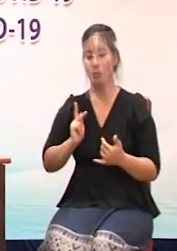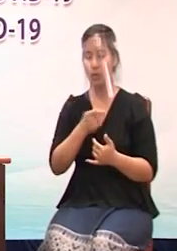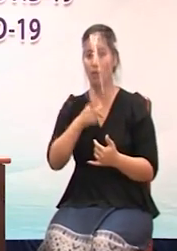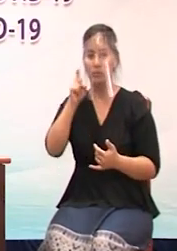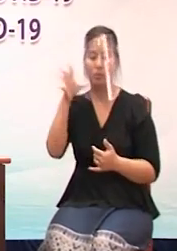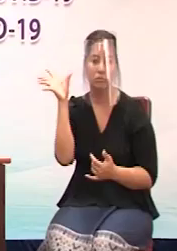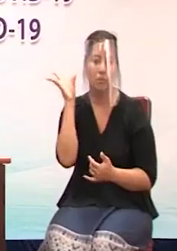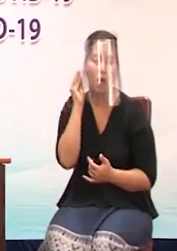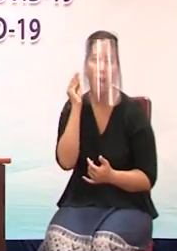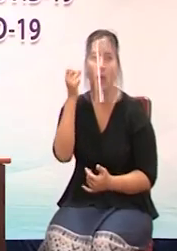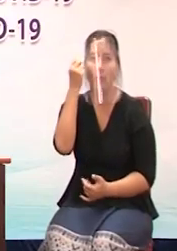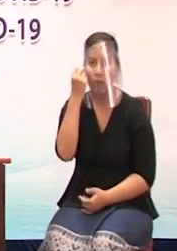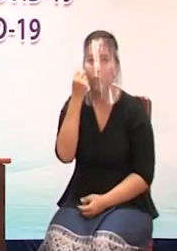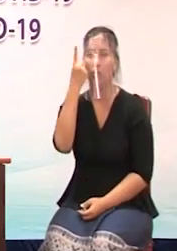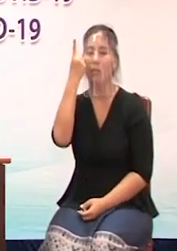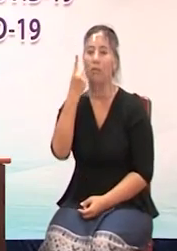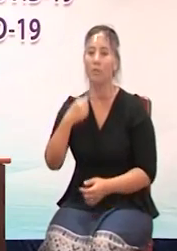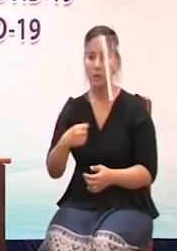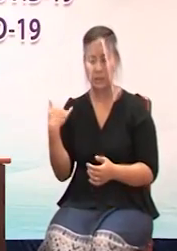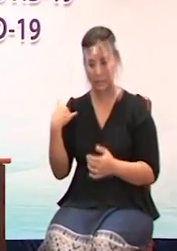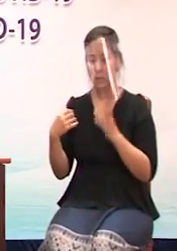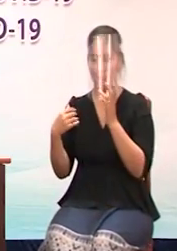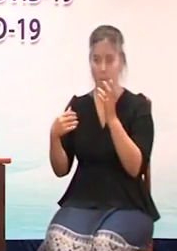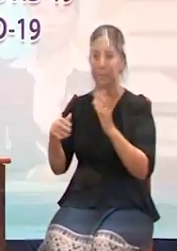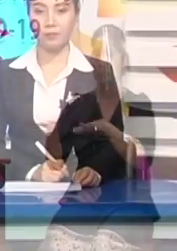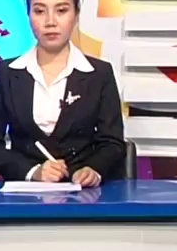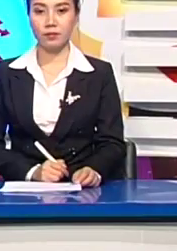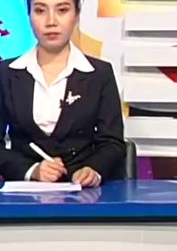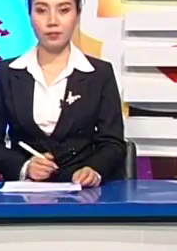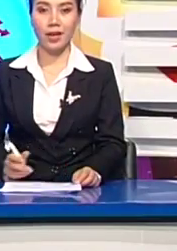กวดให้กับผู้ที่เข้ามากวด เพื่อจะได้พร้อมกันป้องกัน